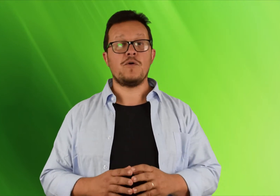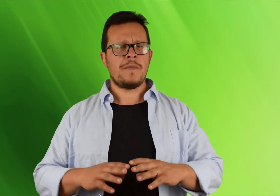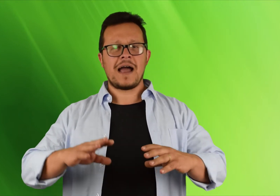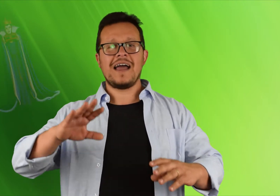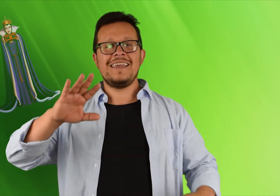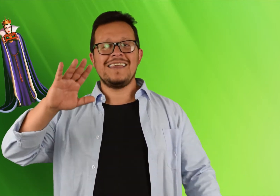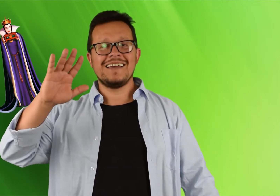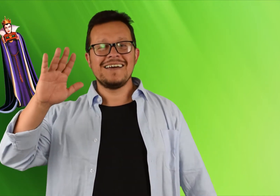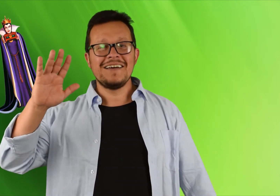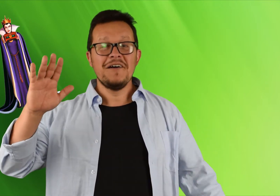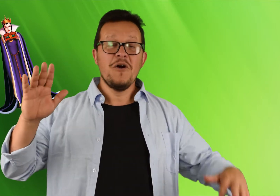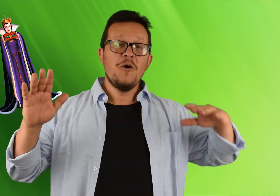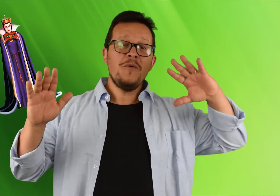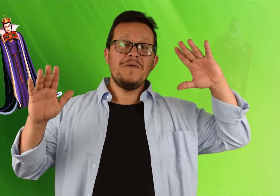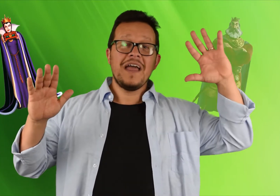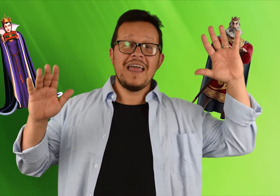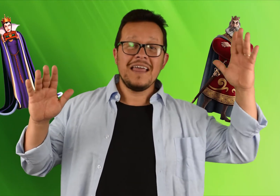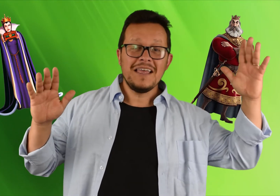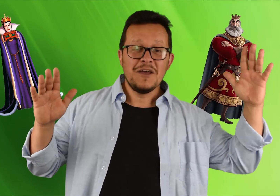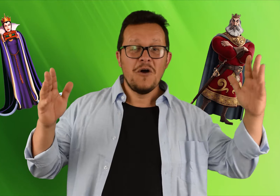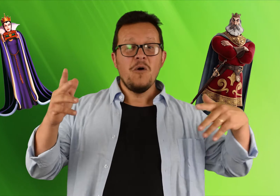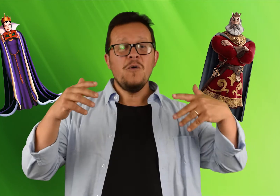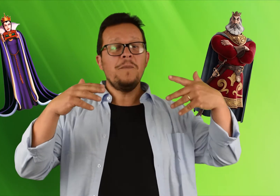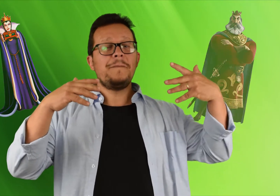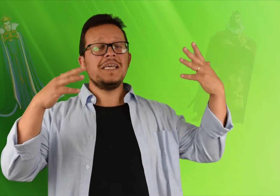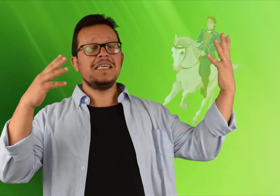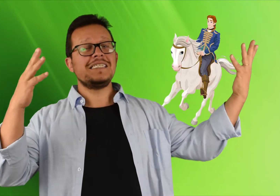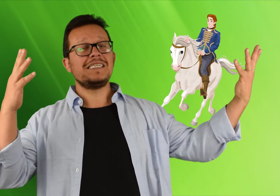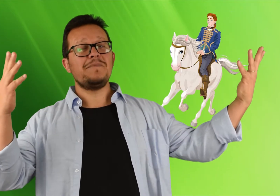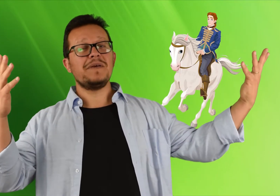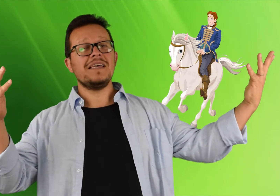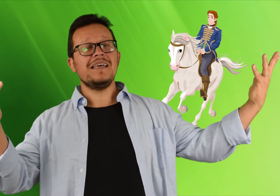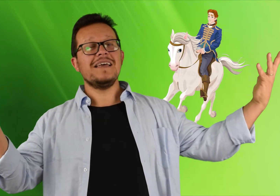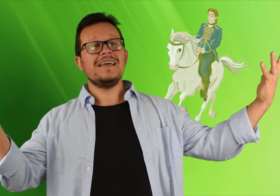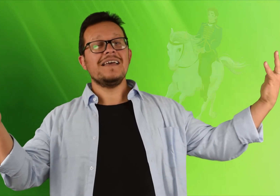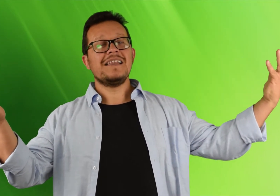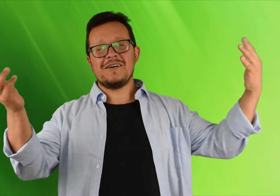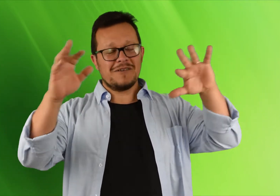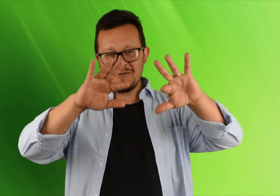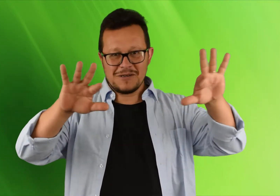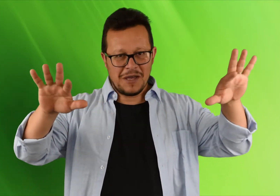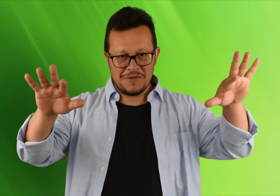uma rainha, um rei, um príncipe... Não são nenhum